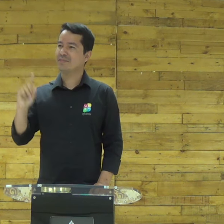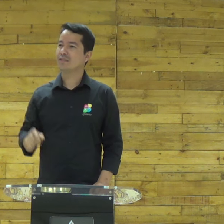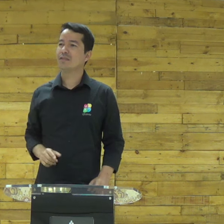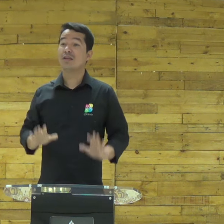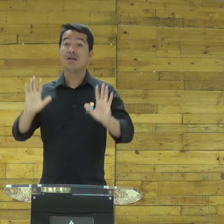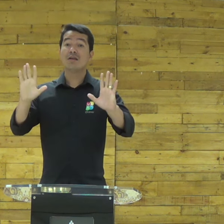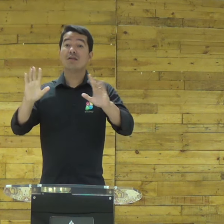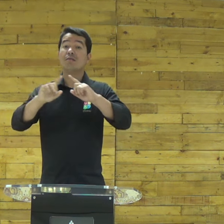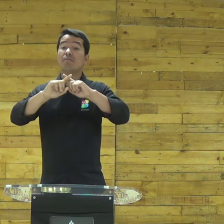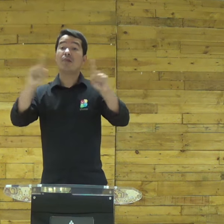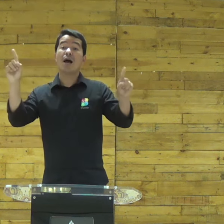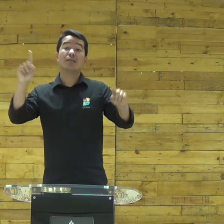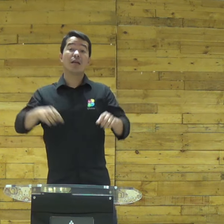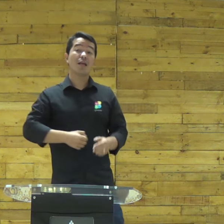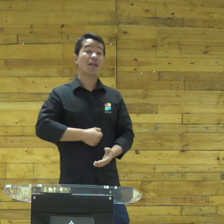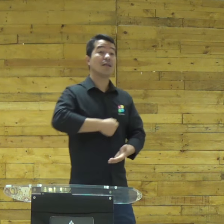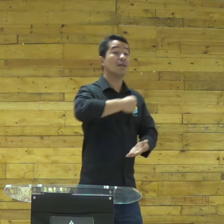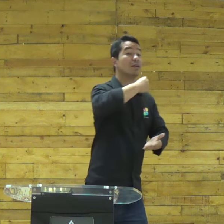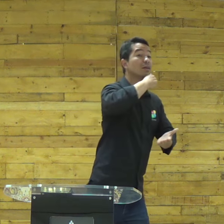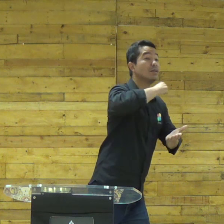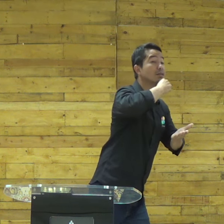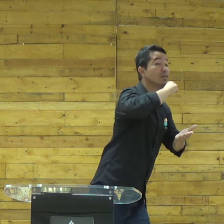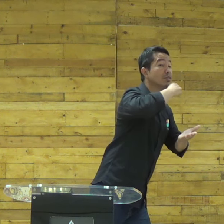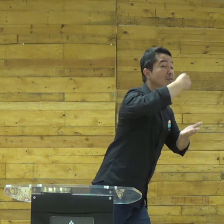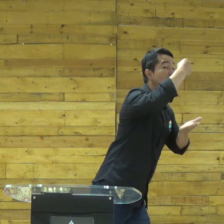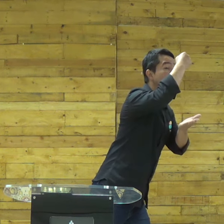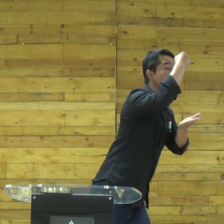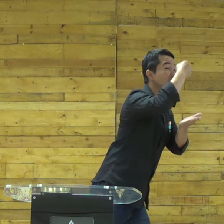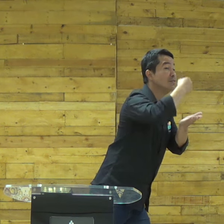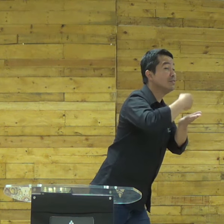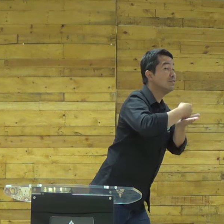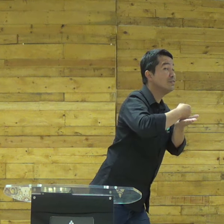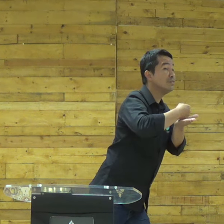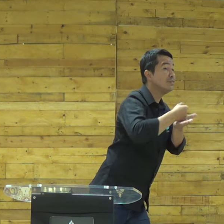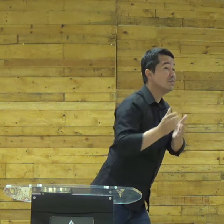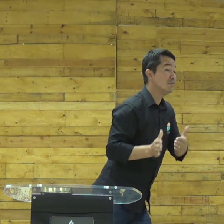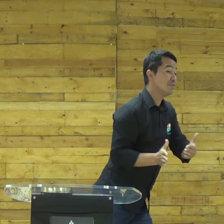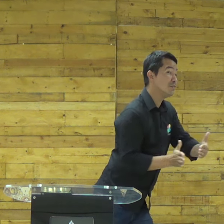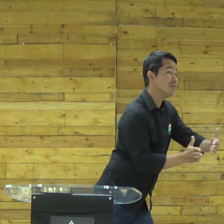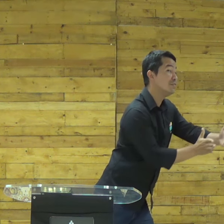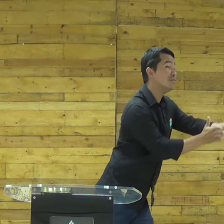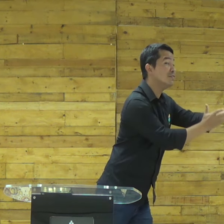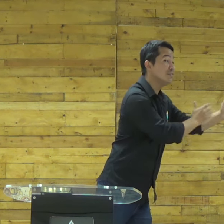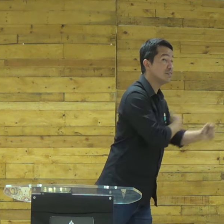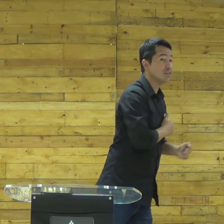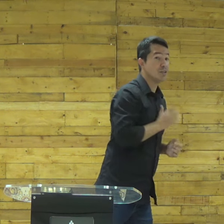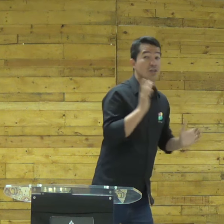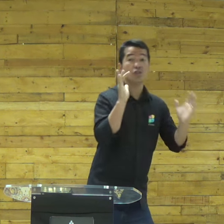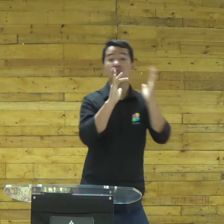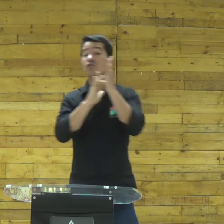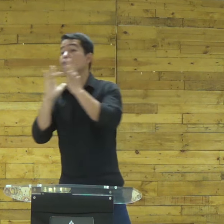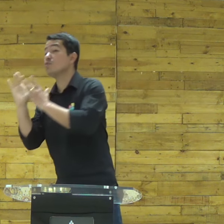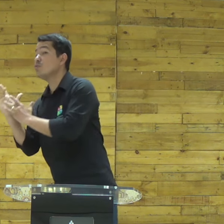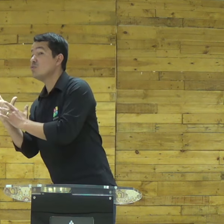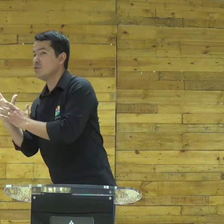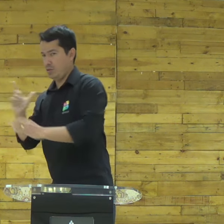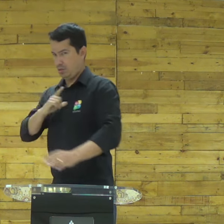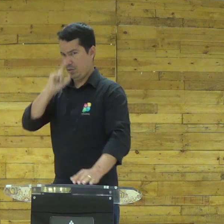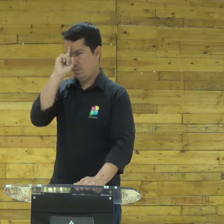600 Então mas isso no velho testamento Ok mas e aí